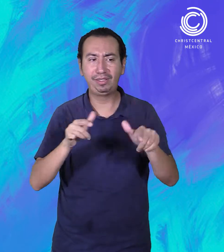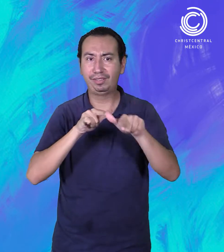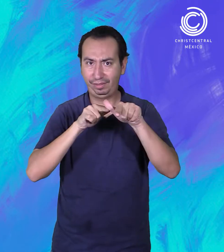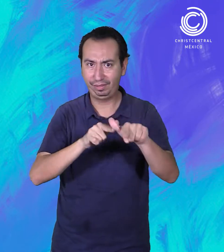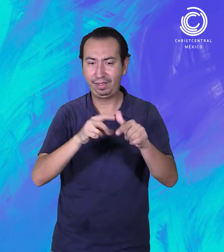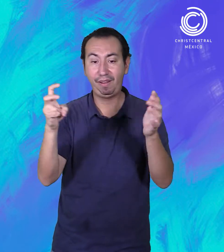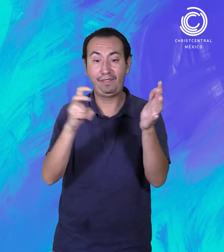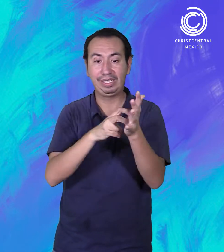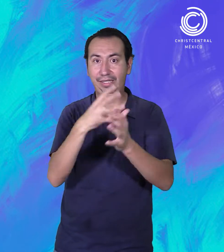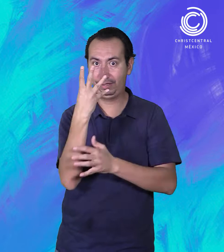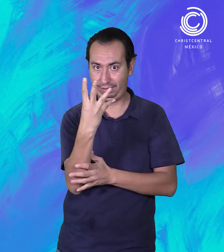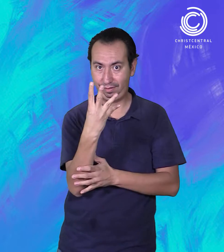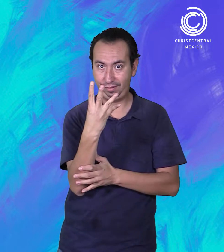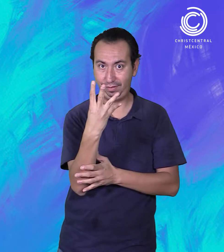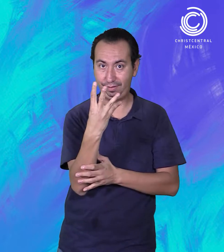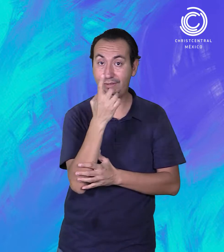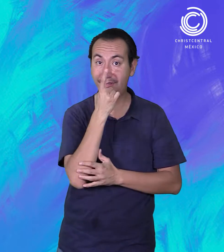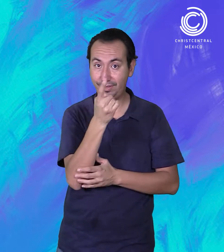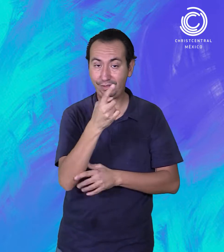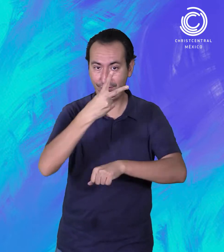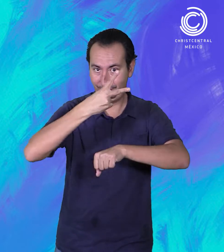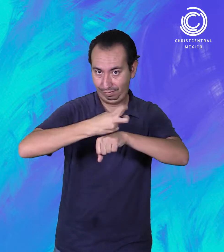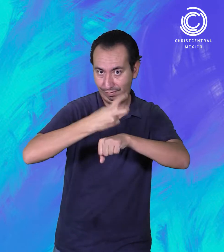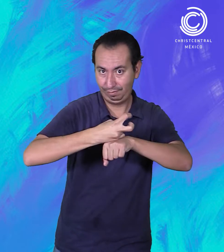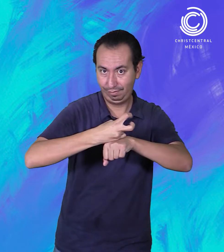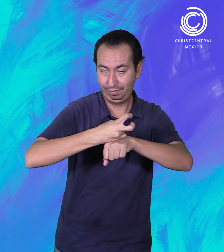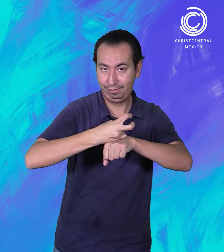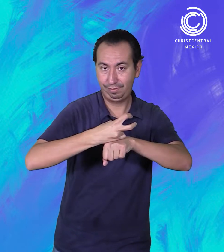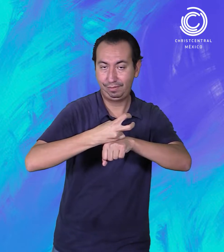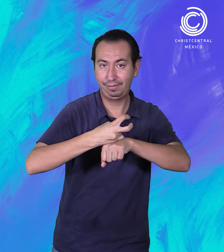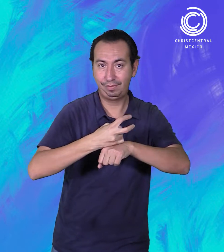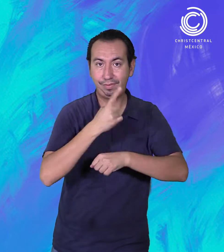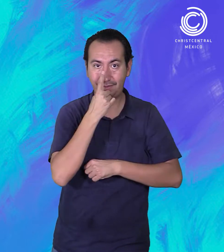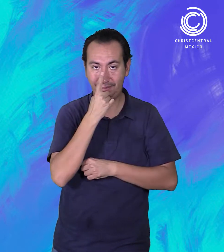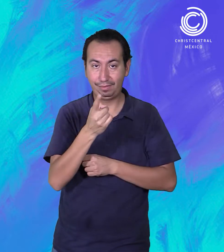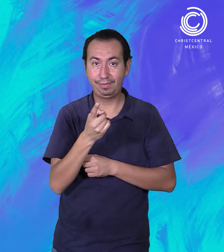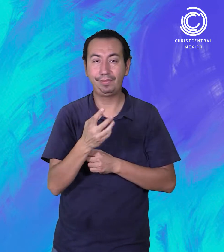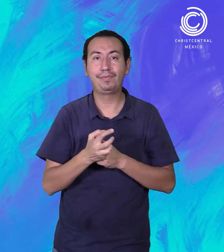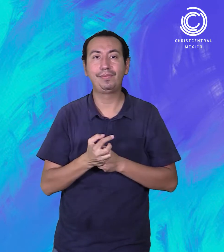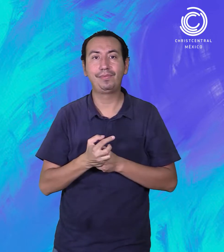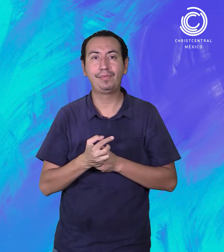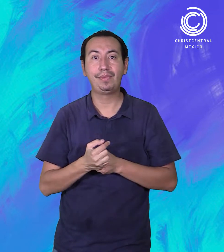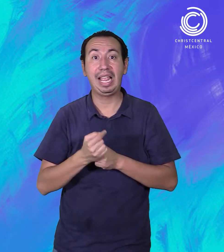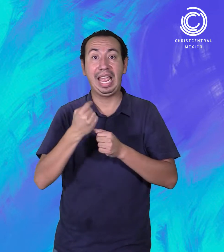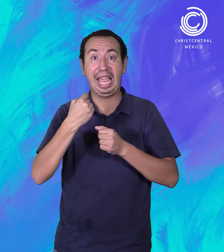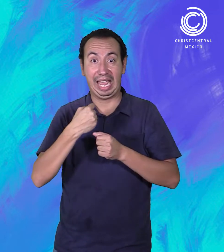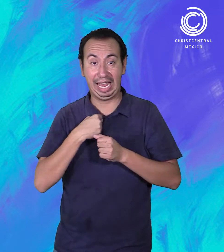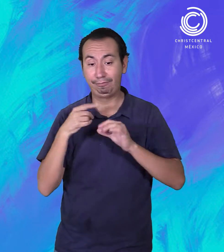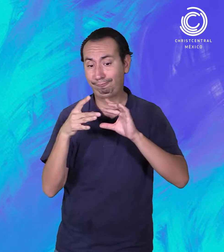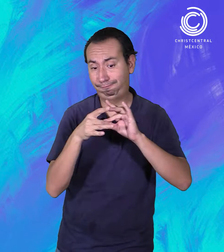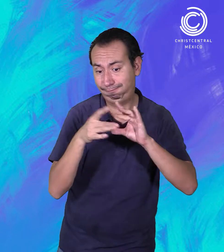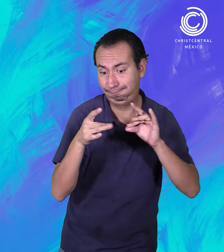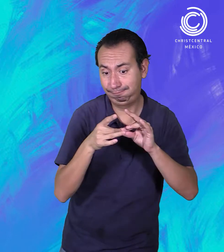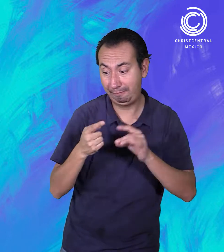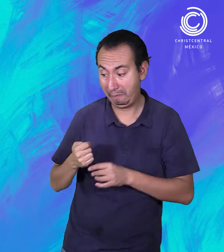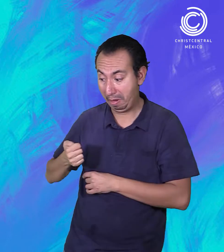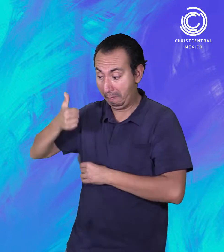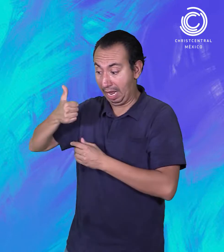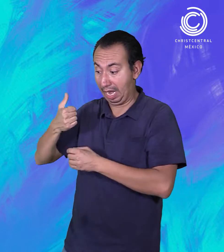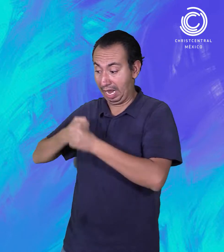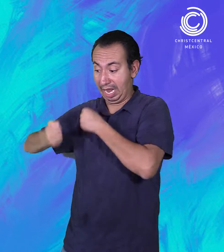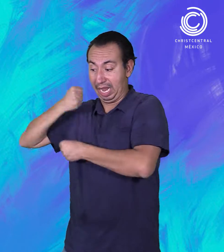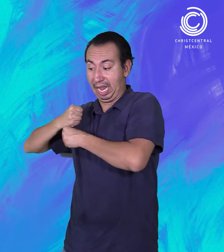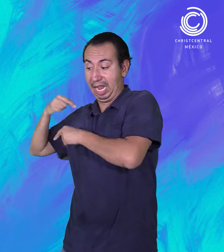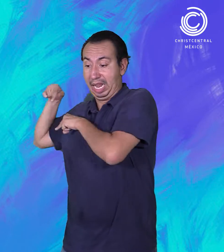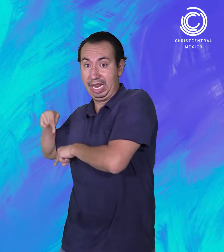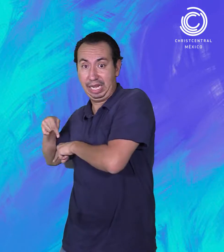diciendo el versículo 4, la segunda parte. Esto no se los dije al principio porque yo estaba con